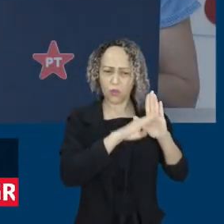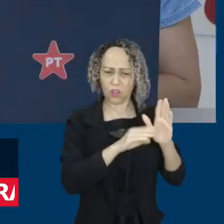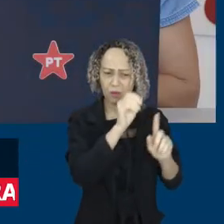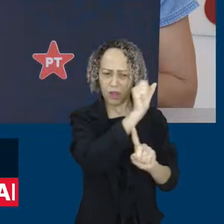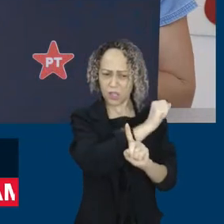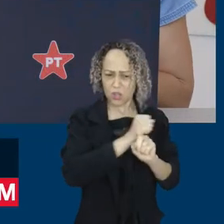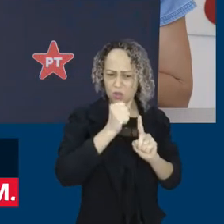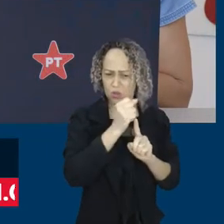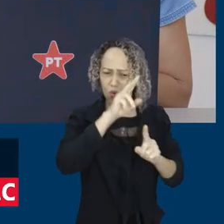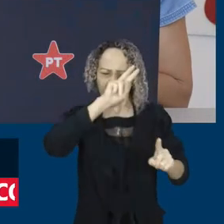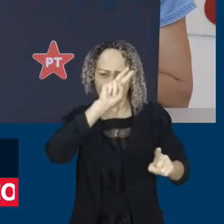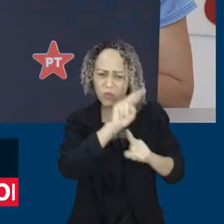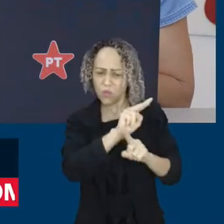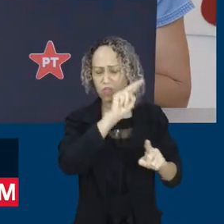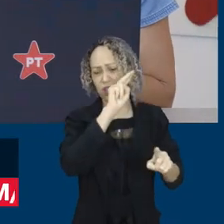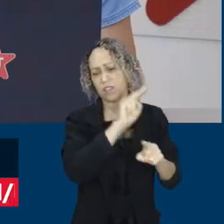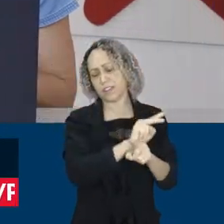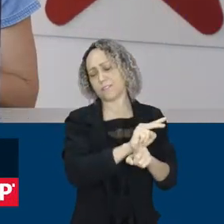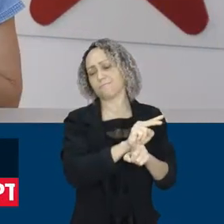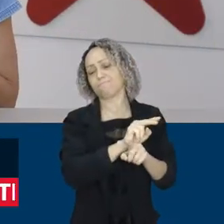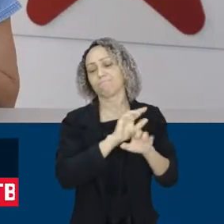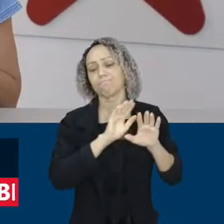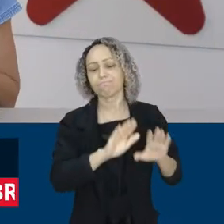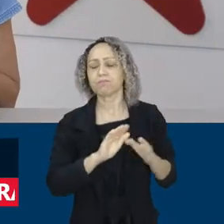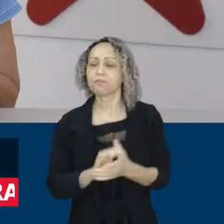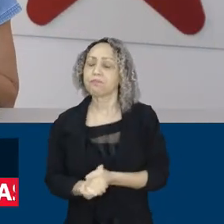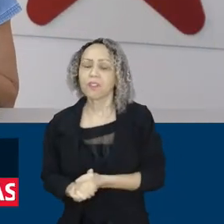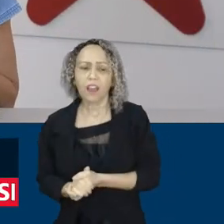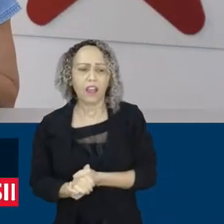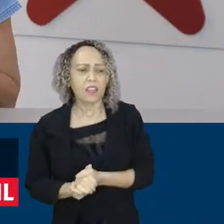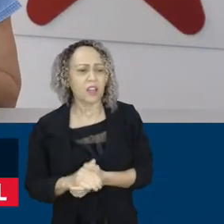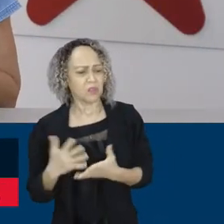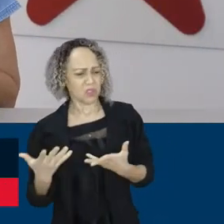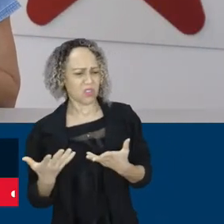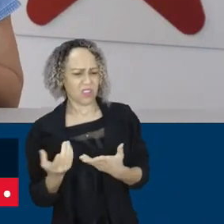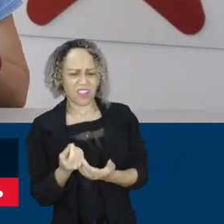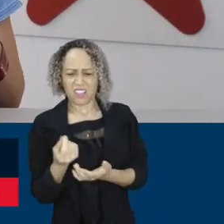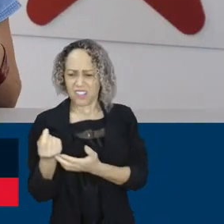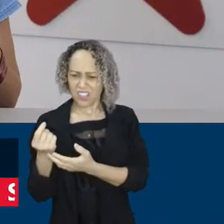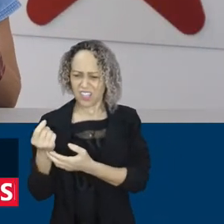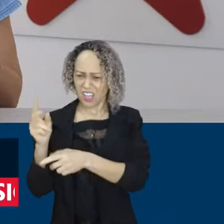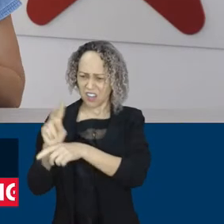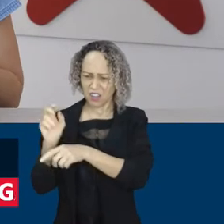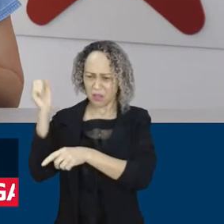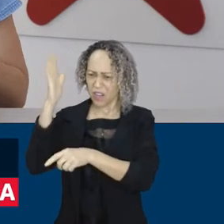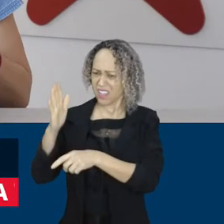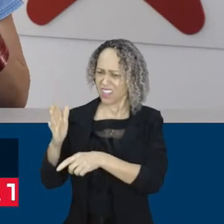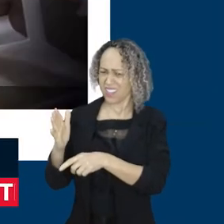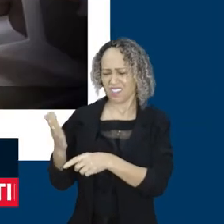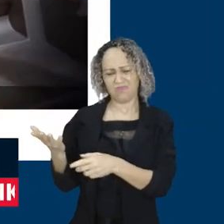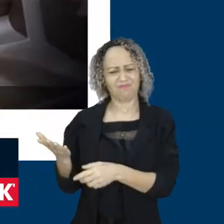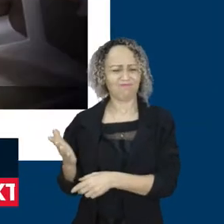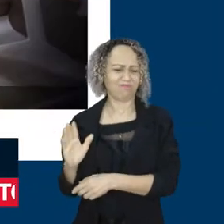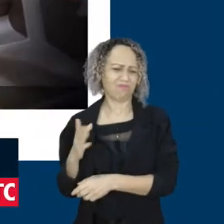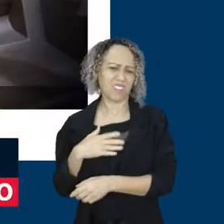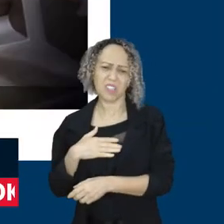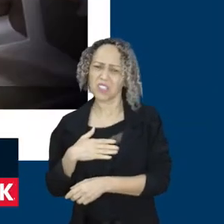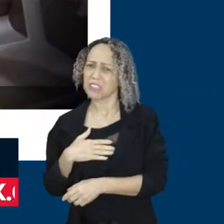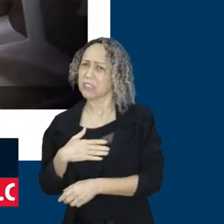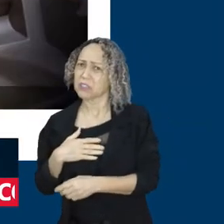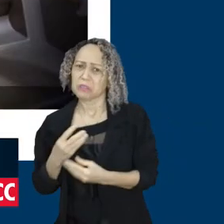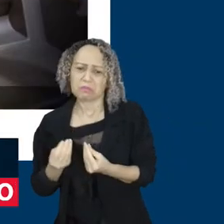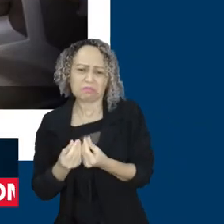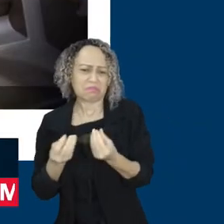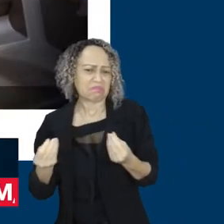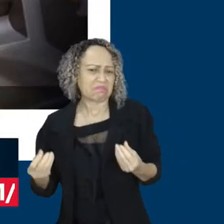só esse dinheiro também, né, Tereza? A gente vê que não é suficiente, porque a inflação aí já corroeu boa parte